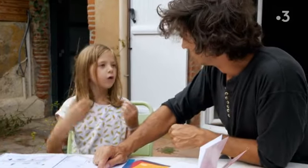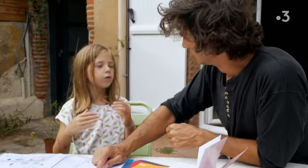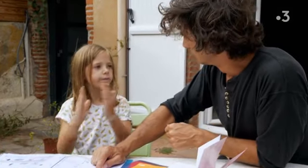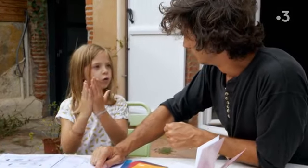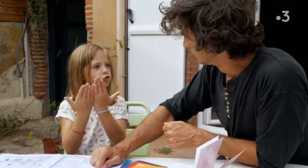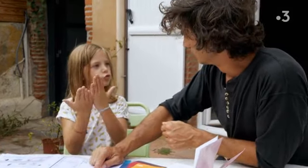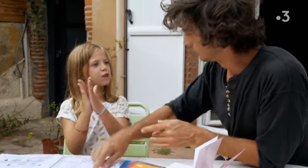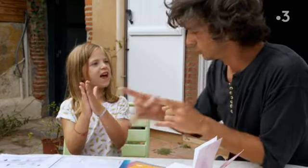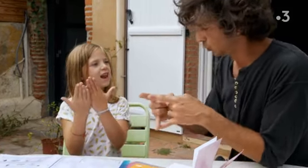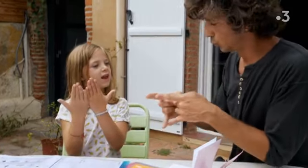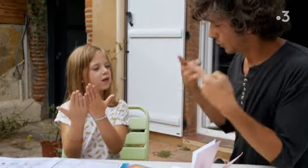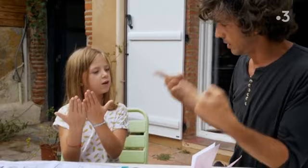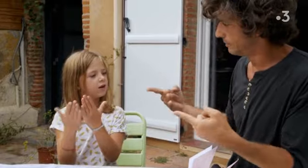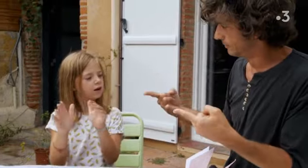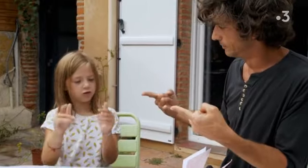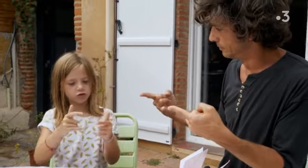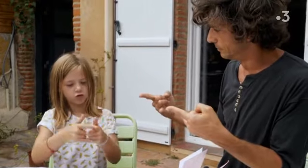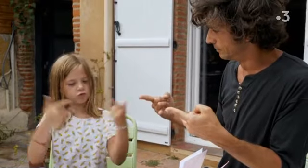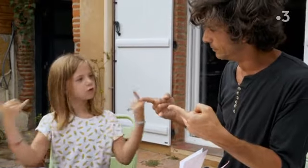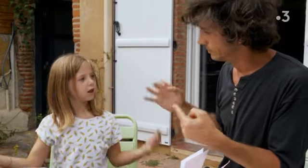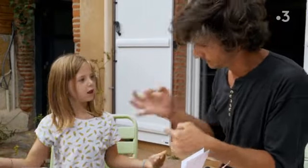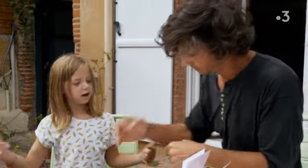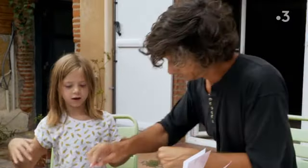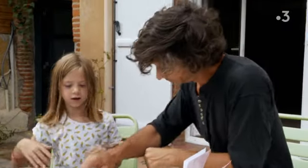Un journal. Journal, comme ça. Journal.